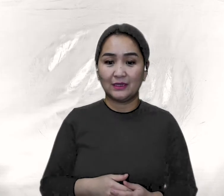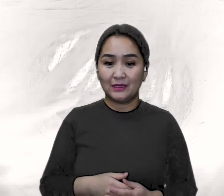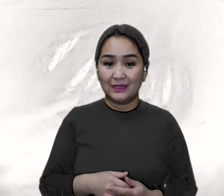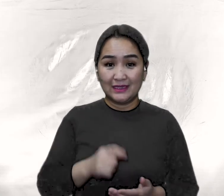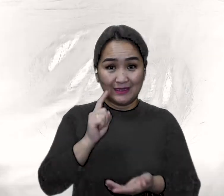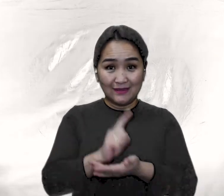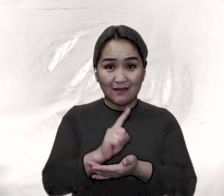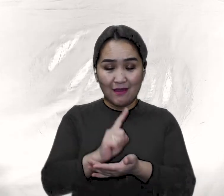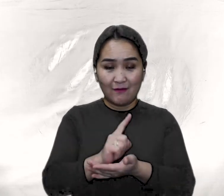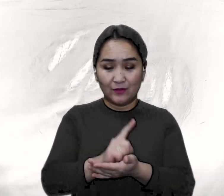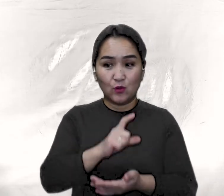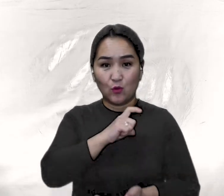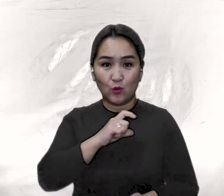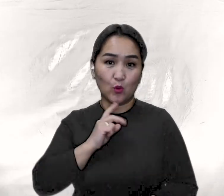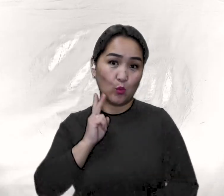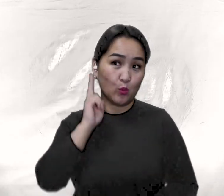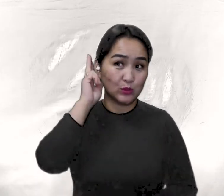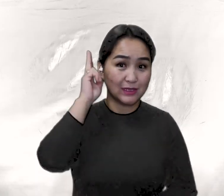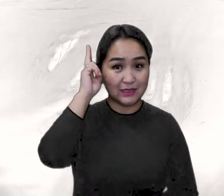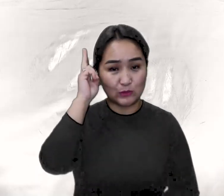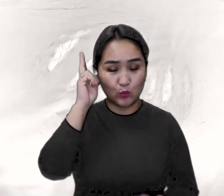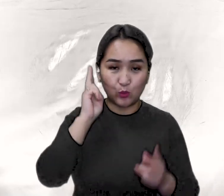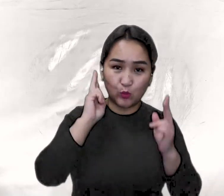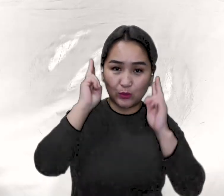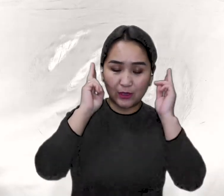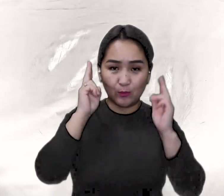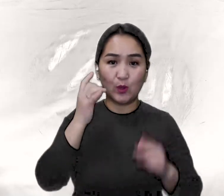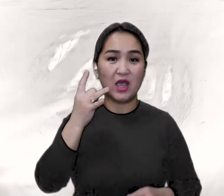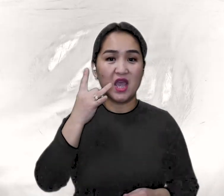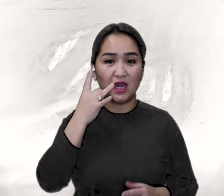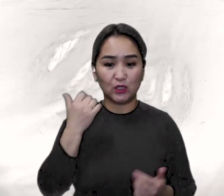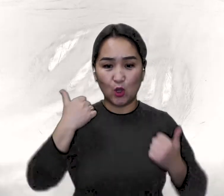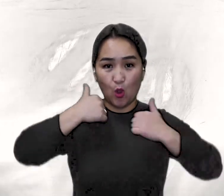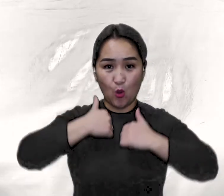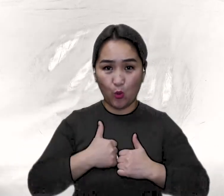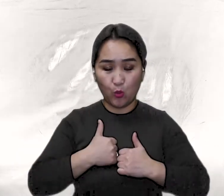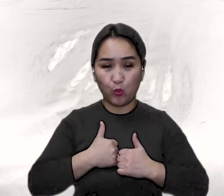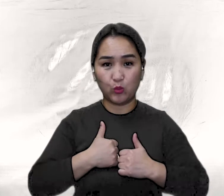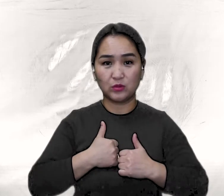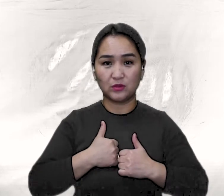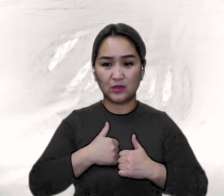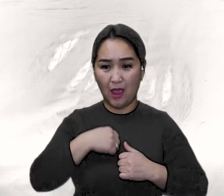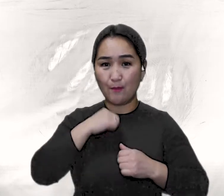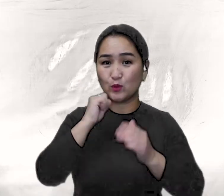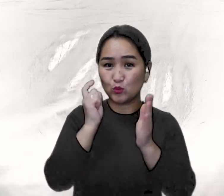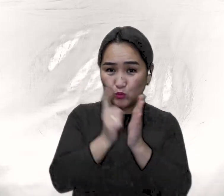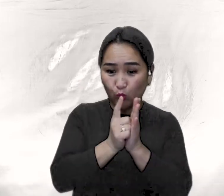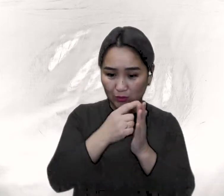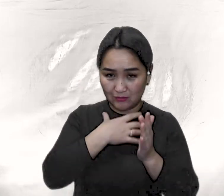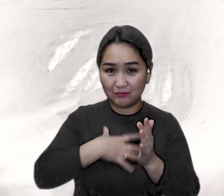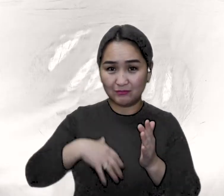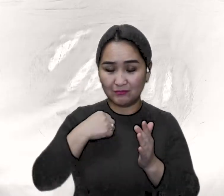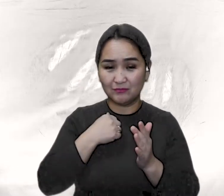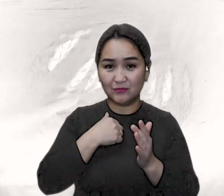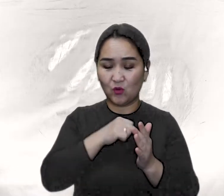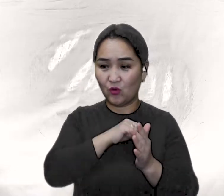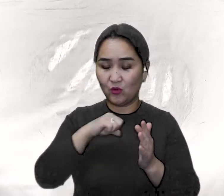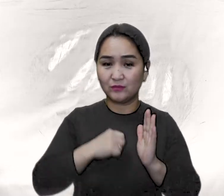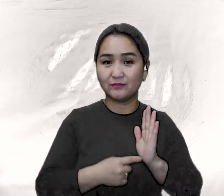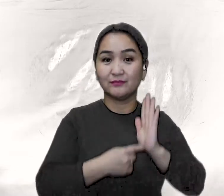шаардлагатай зүйл шүү дээ. Чи одоо хүсээ засуулах ч юм уу, эрэгтэй хувц өмсөх ч юм бүр ингээд чиний хувьд амар амин чухал ч юм уу нэг тийм өөрийгөө илэрхийлж байгаа